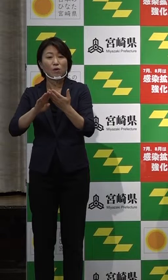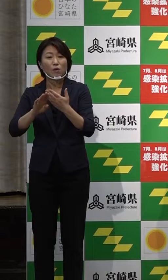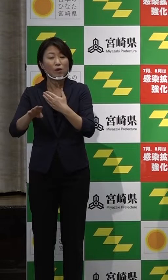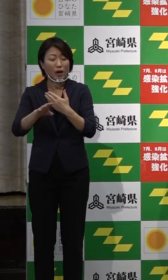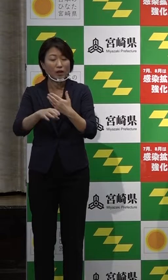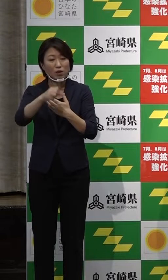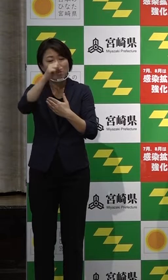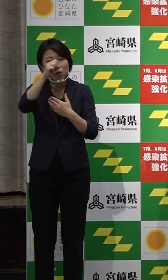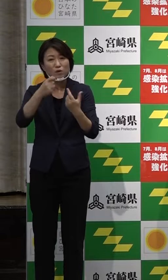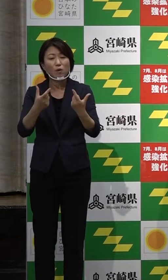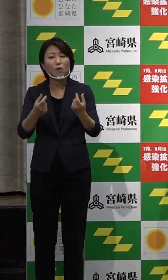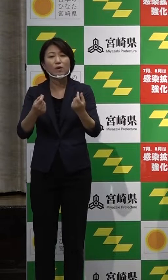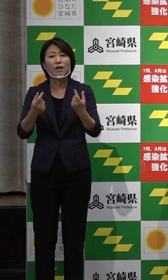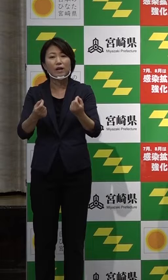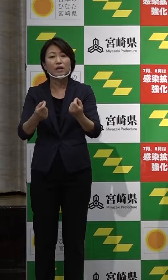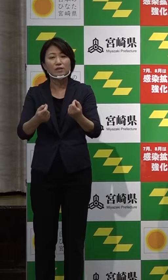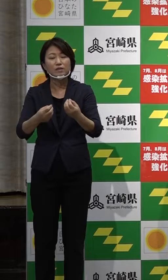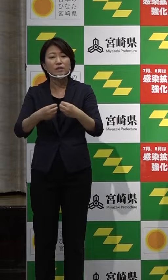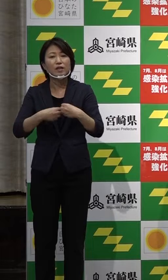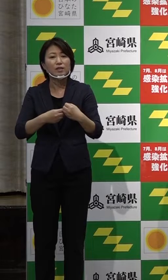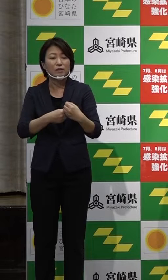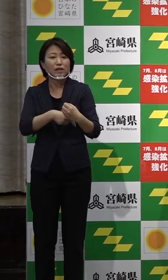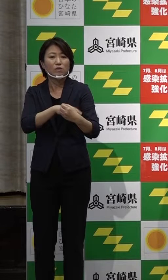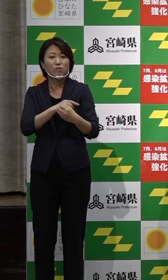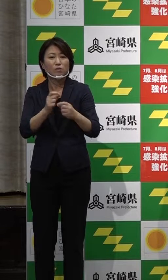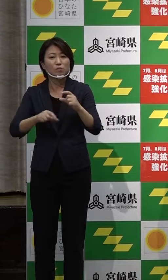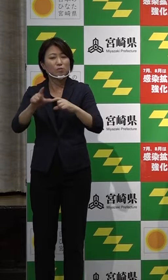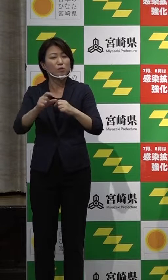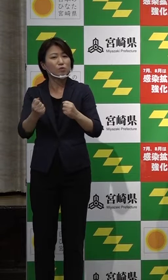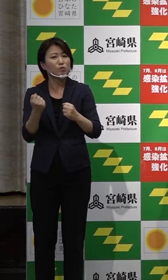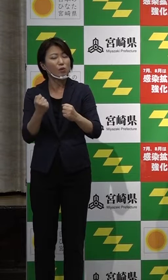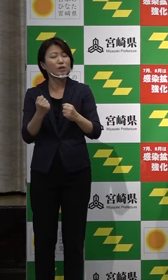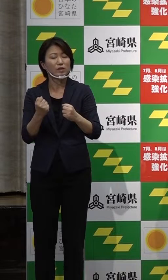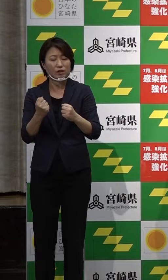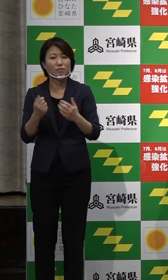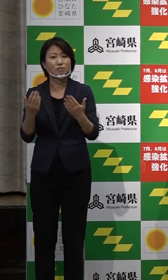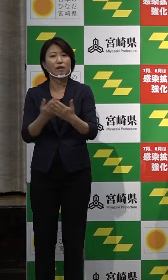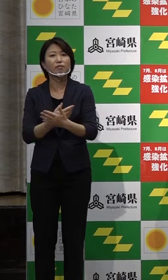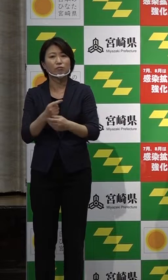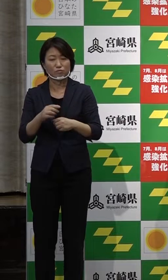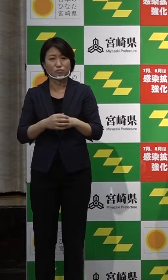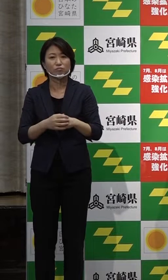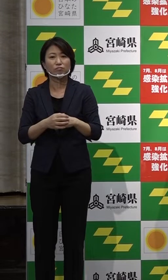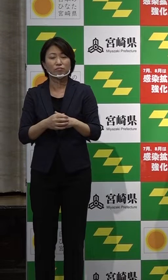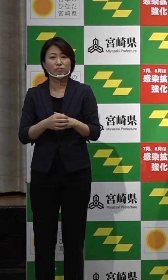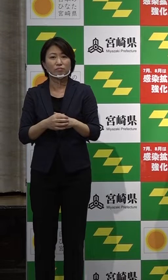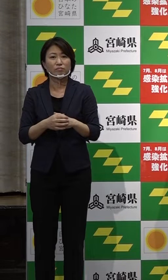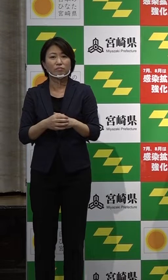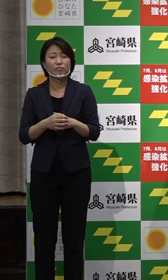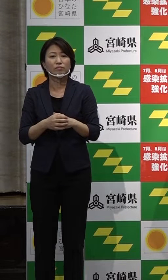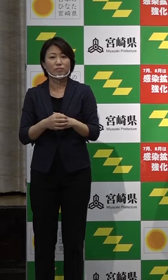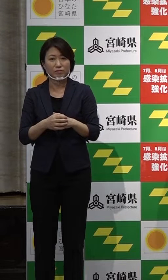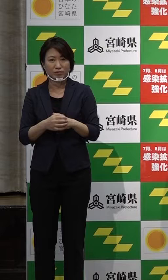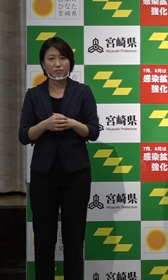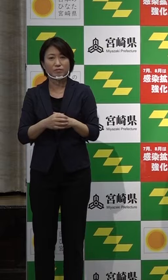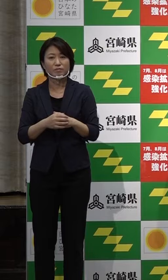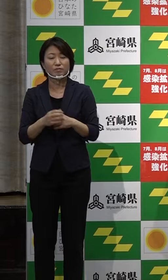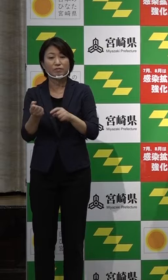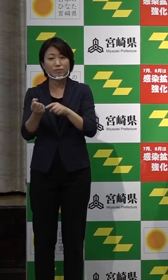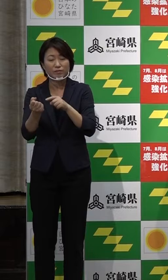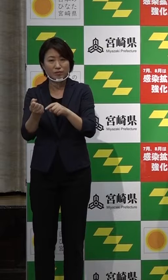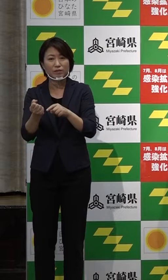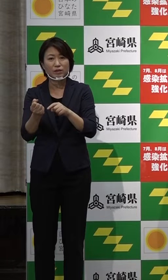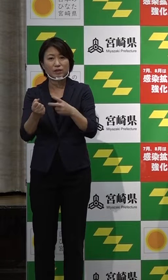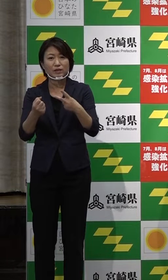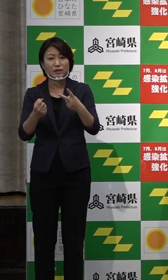機感を持つべきだというような専門家の提言がなされているところでありまして、これまでデルタ株、従来株の2倍